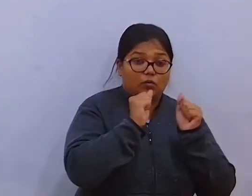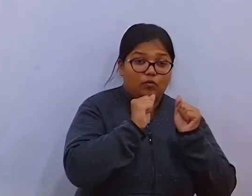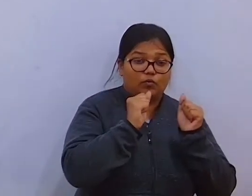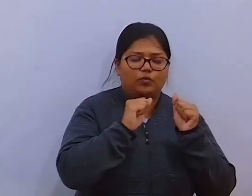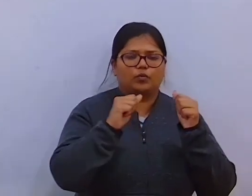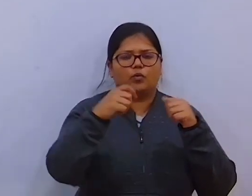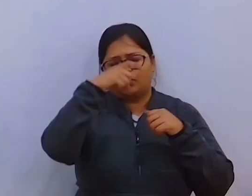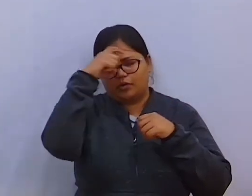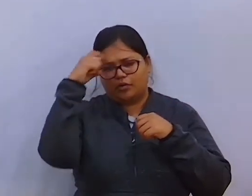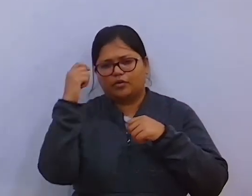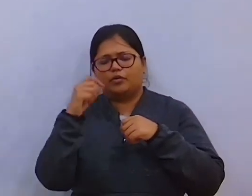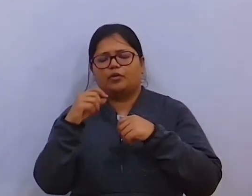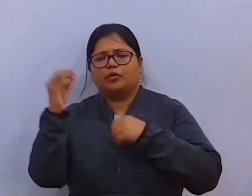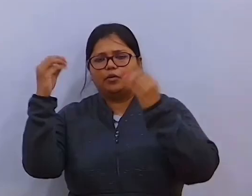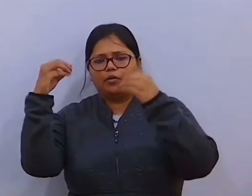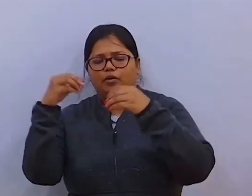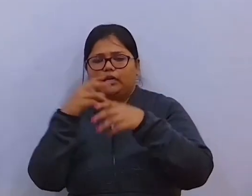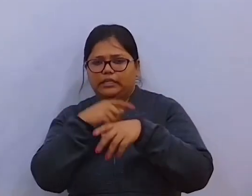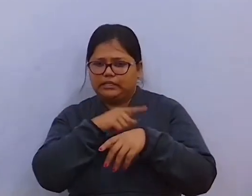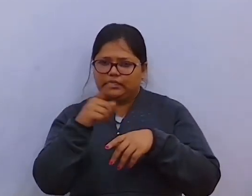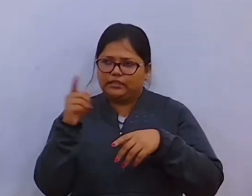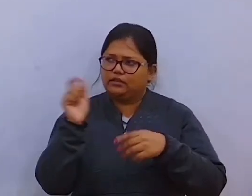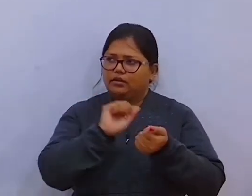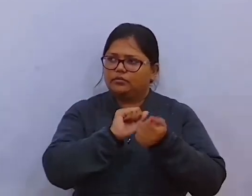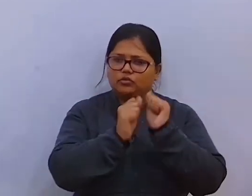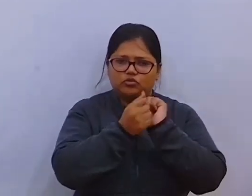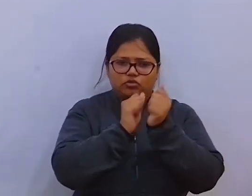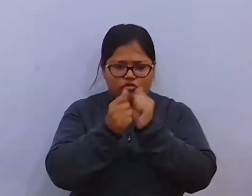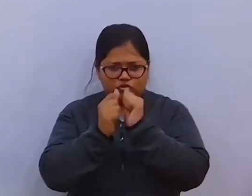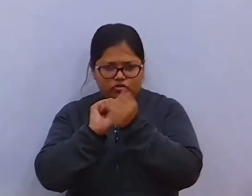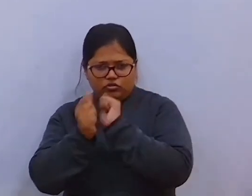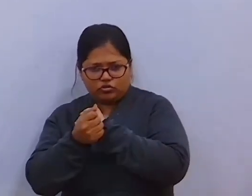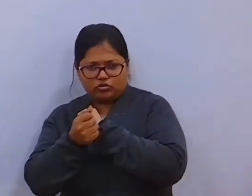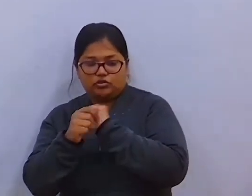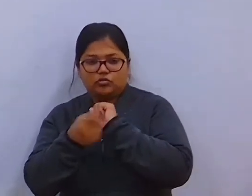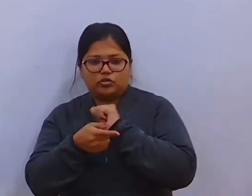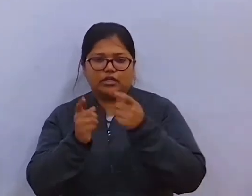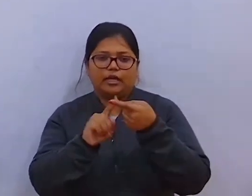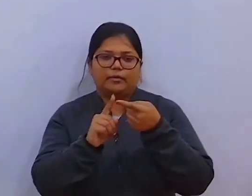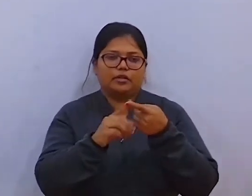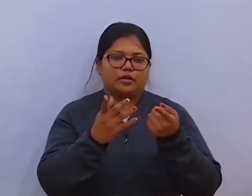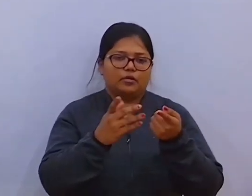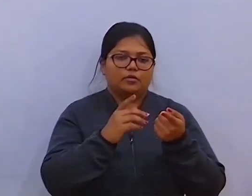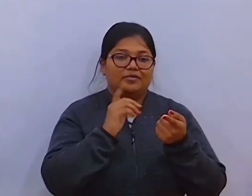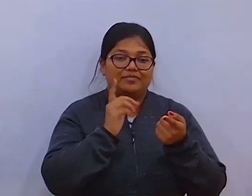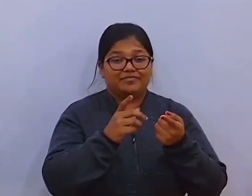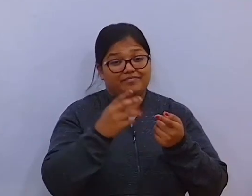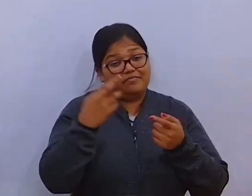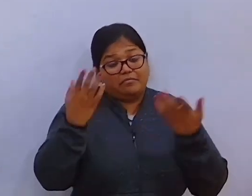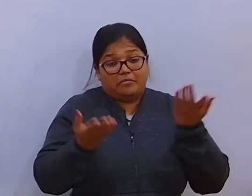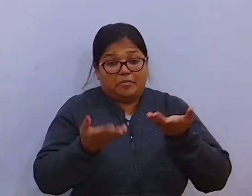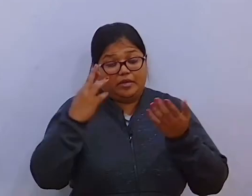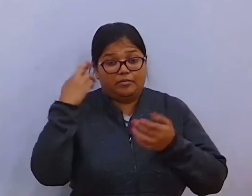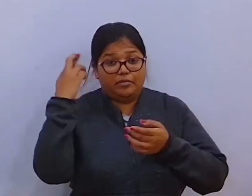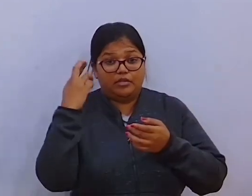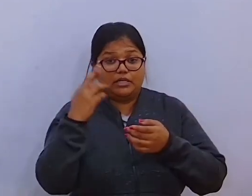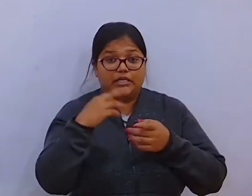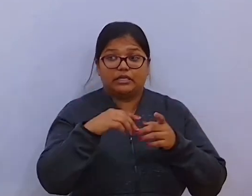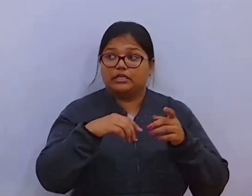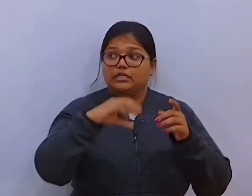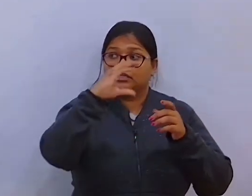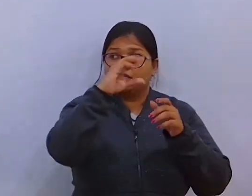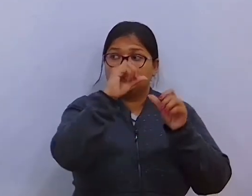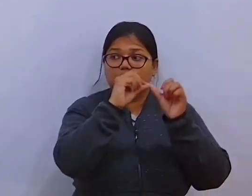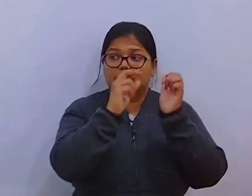है ना, उसकी कर्क रेखा और मकर रेखा होगी, उसके अलावा क्या हो सकता है कि समुद्र सतह से कितनी दूरी पर